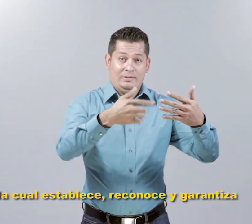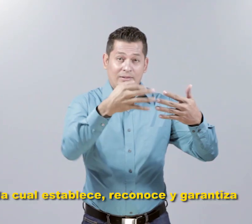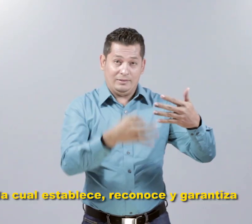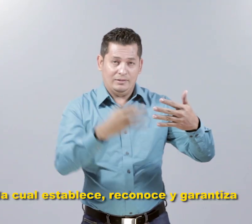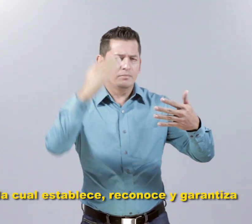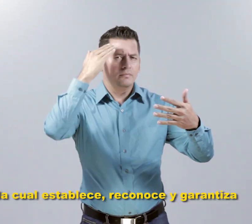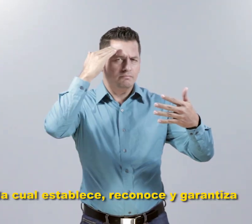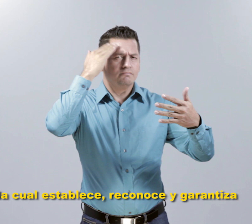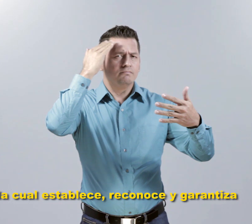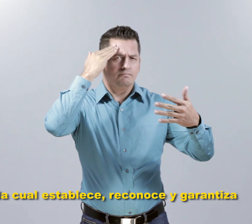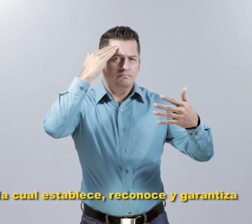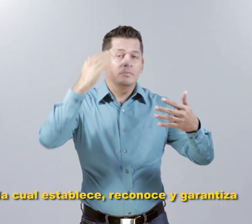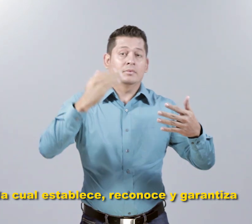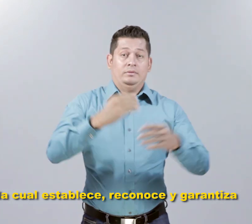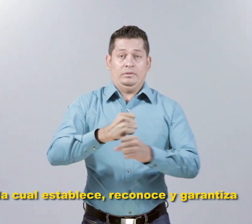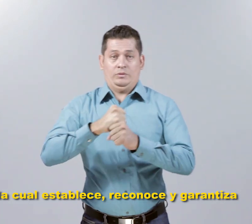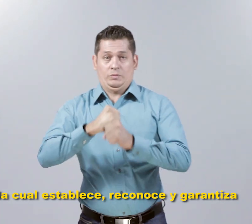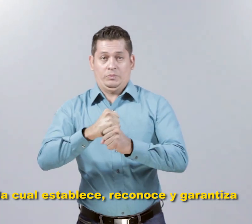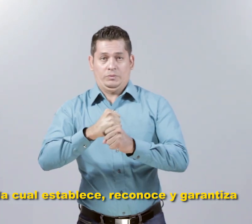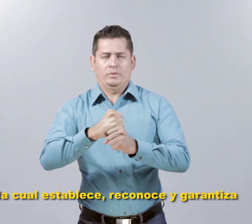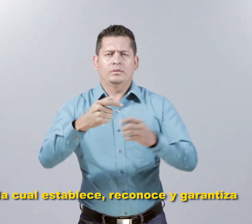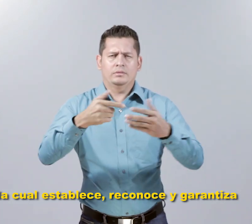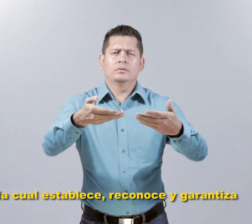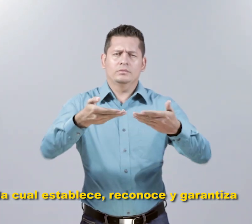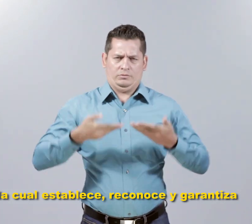La cual establece, reconoce y garantiza